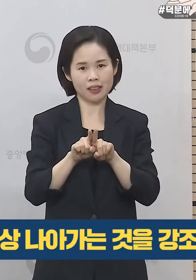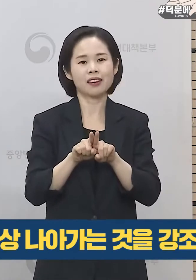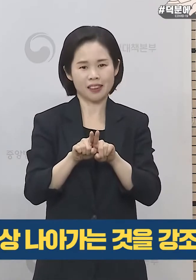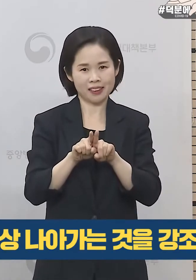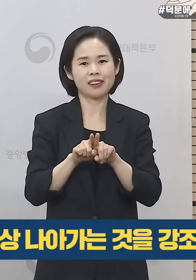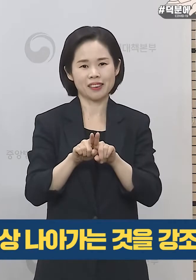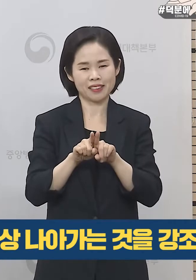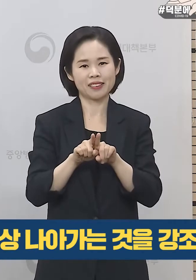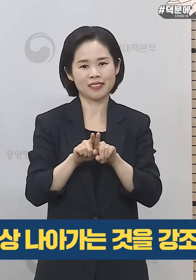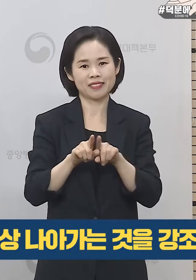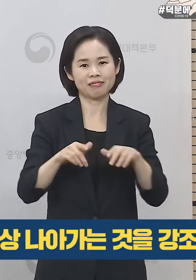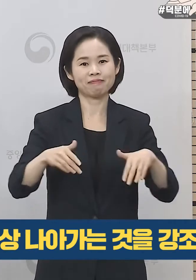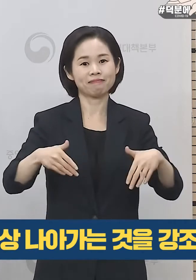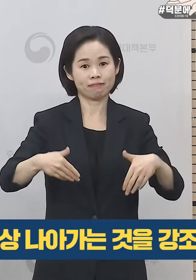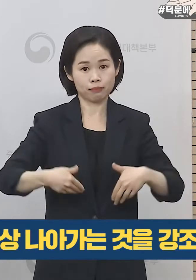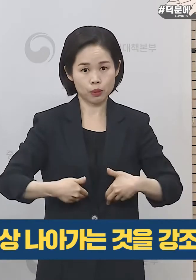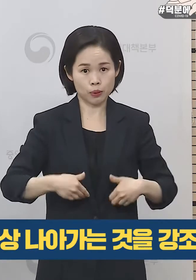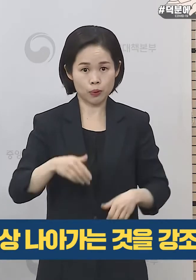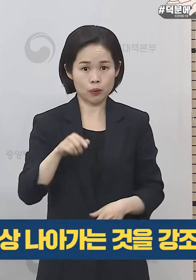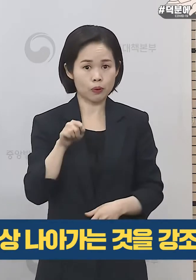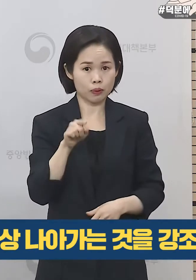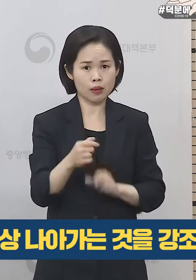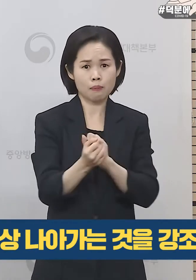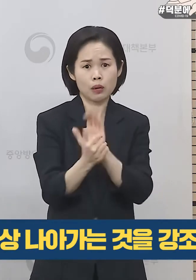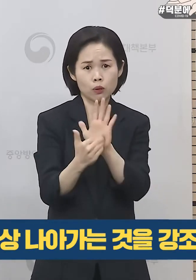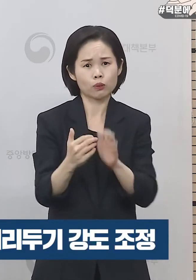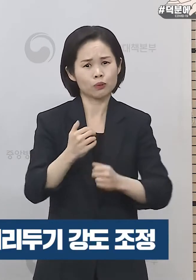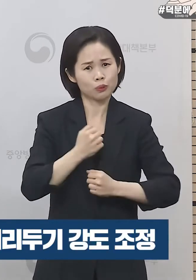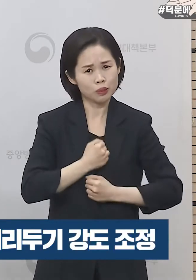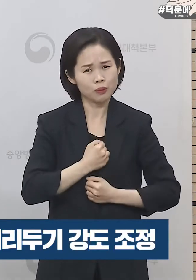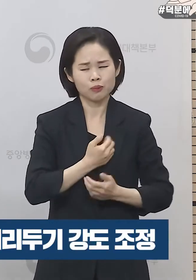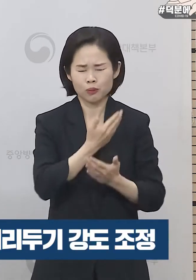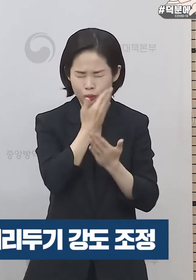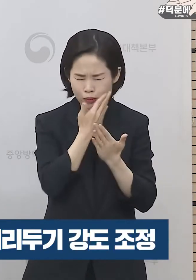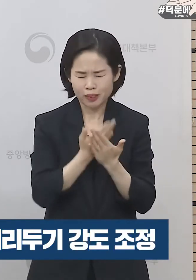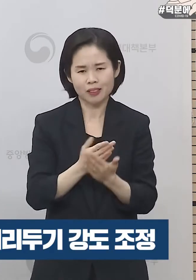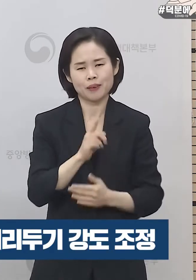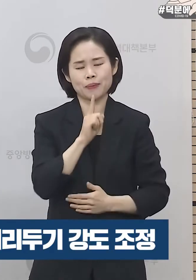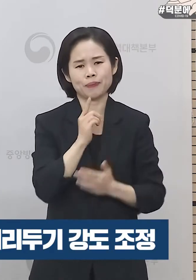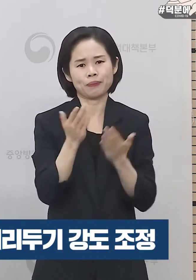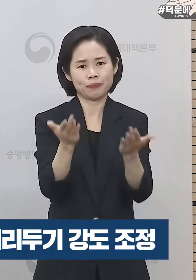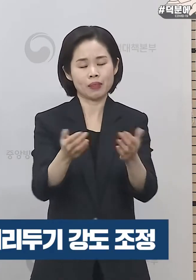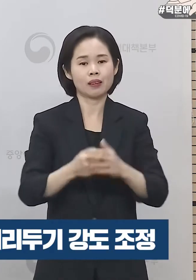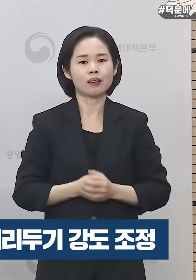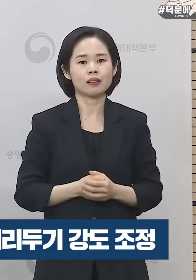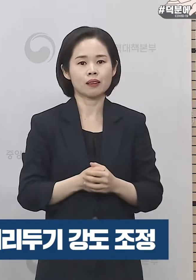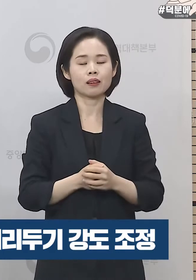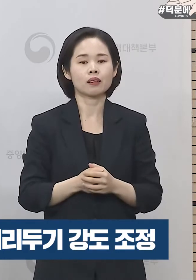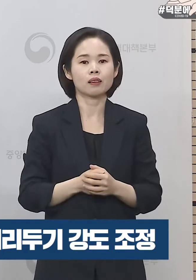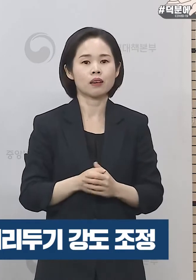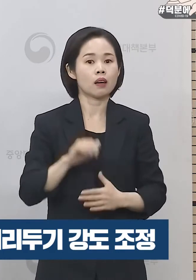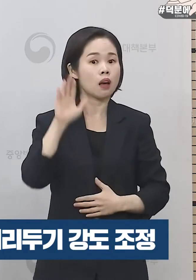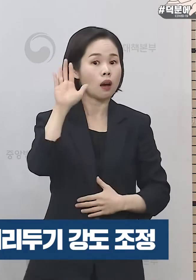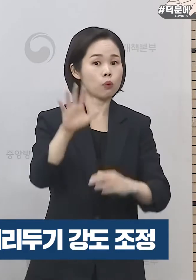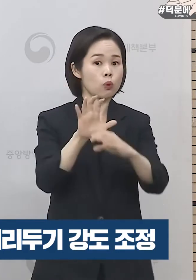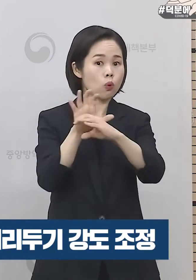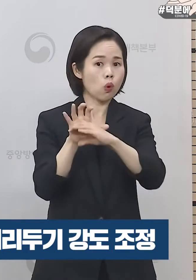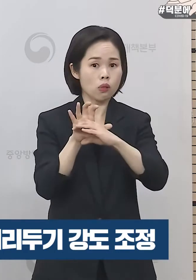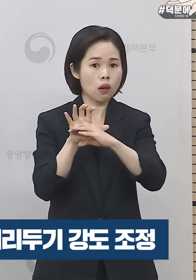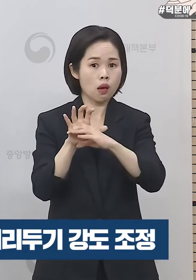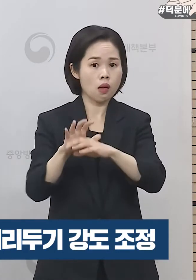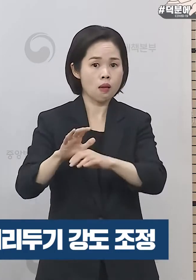일상 으로 나아가는 것임을 강조하여 말씀드립니다 또한 코로나 119 에 상황이 악화되는 경우는